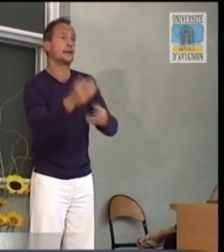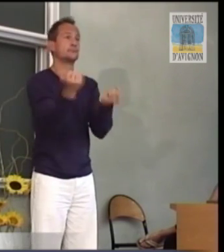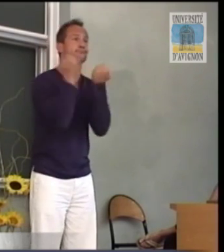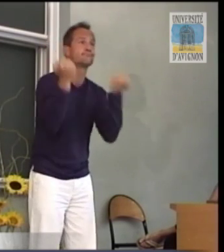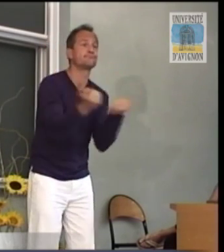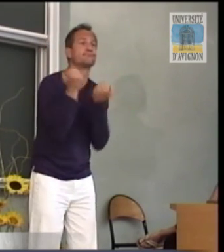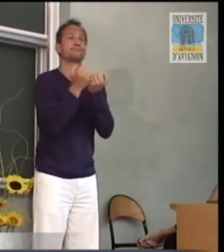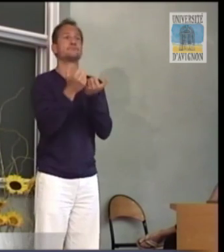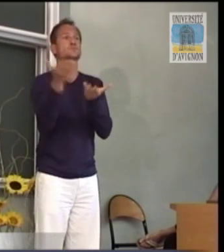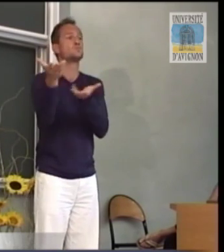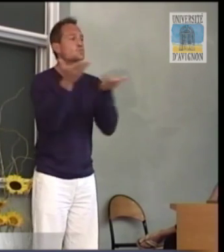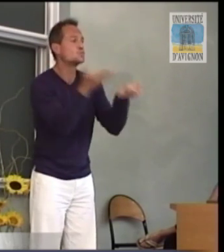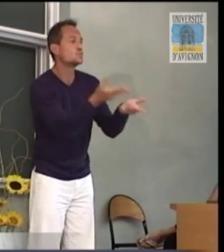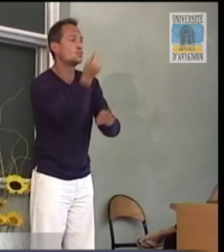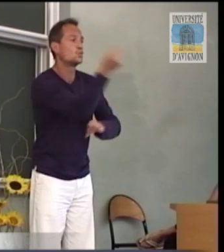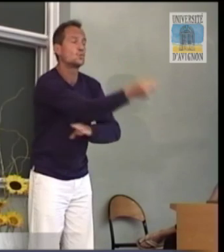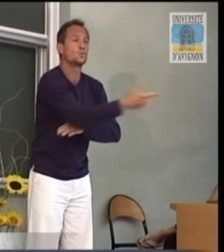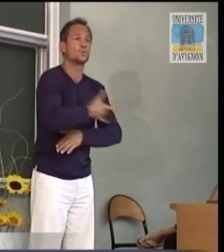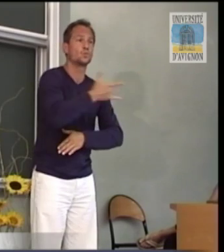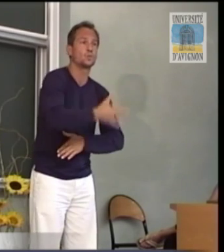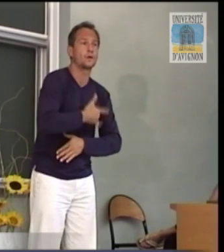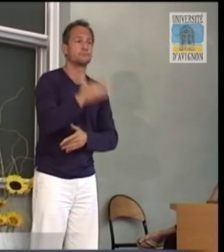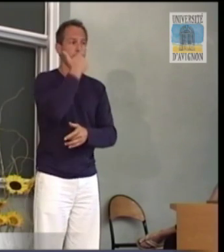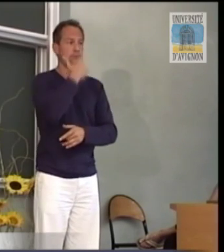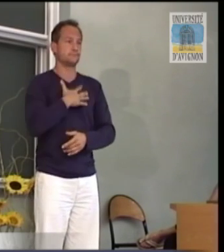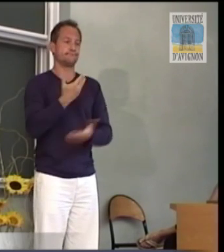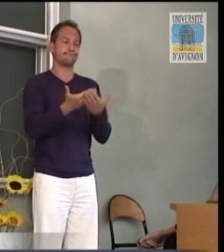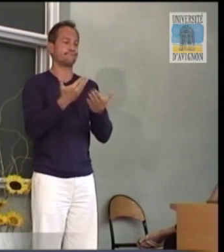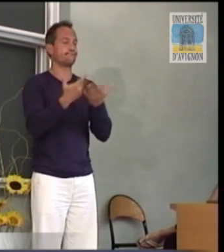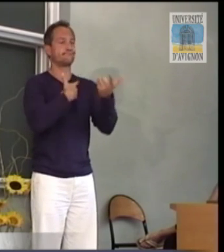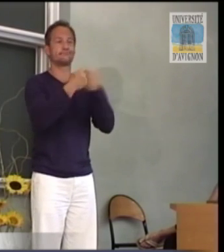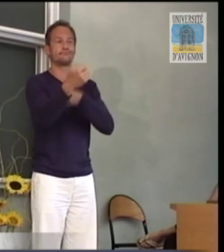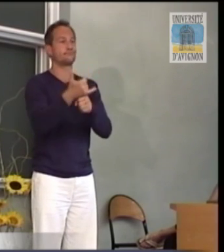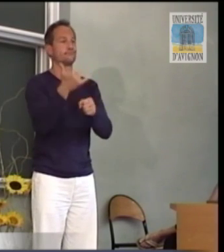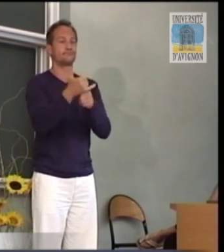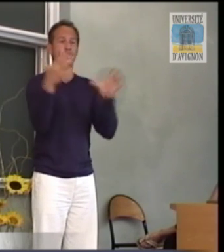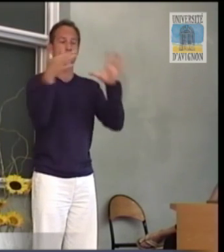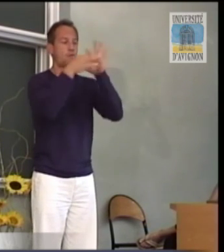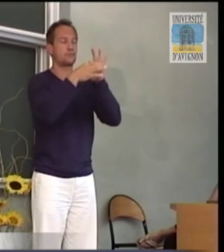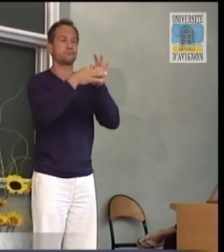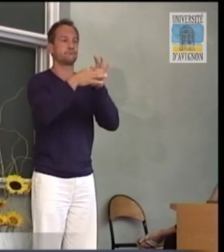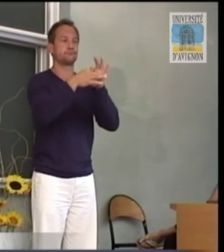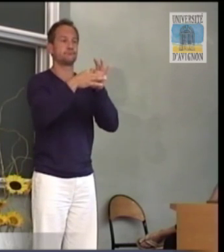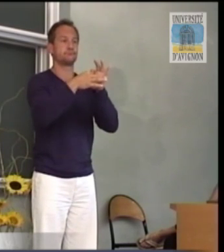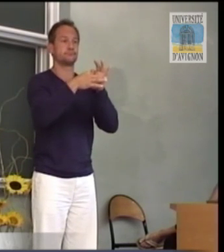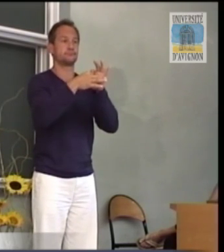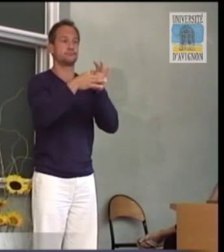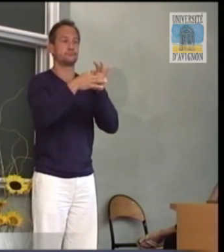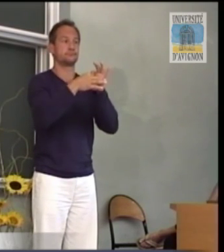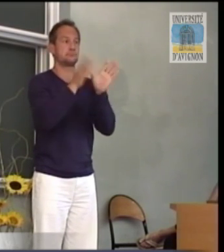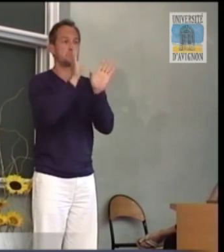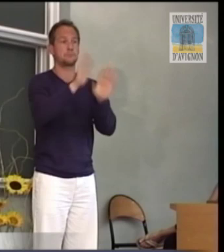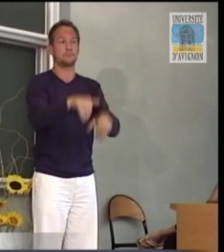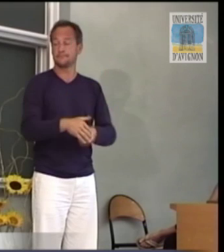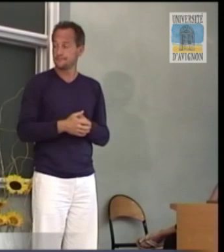gens changent dans leur relation à l'autre. Donc ça, c'est un travail